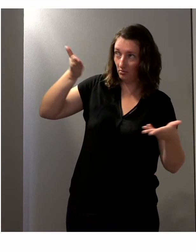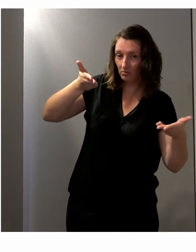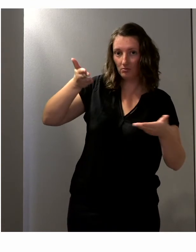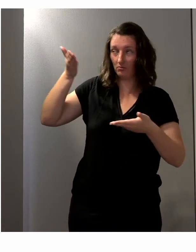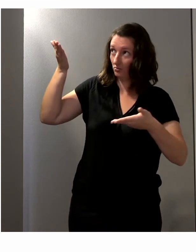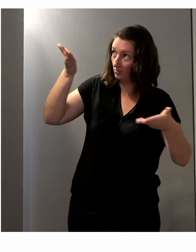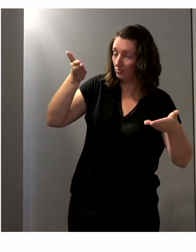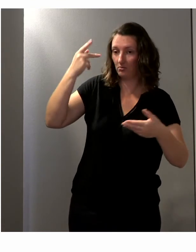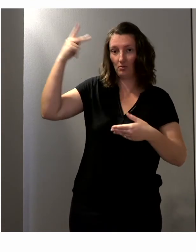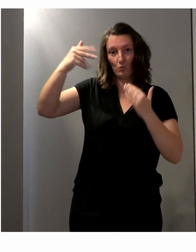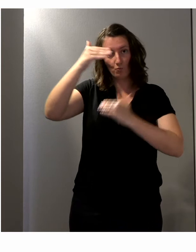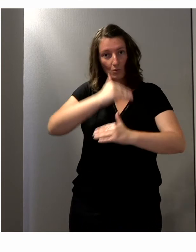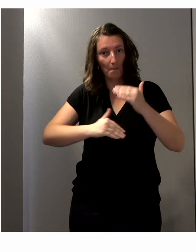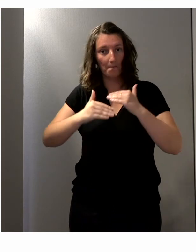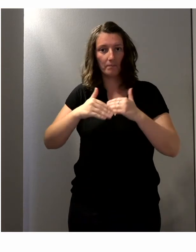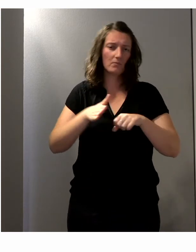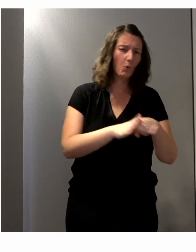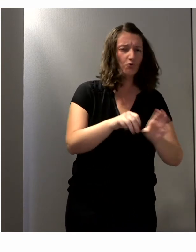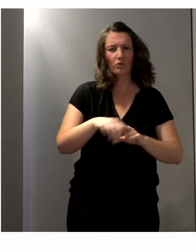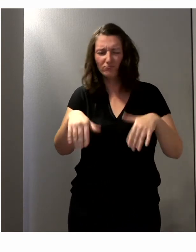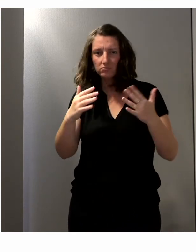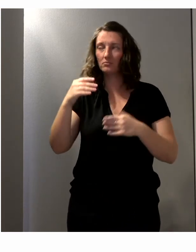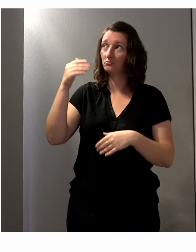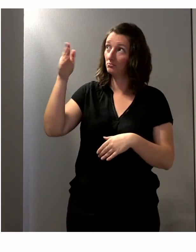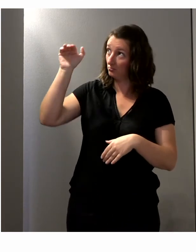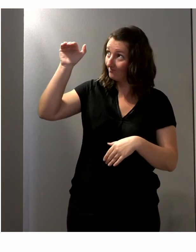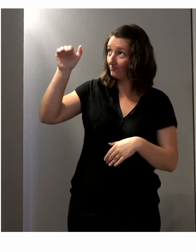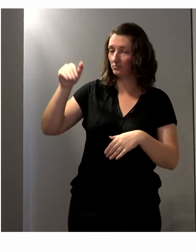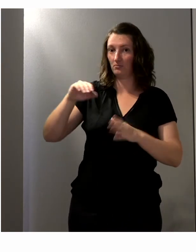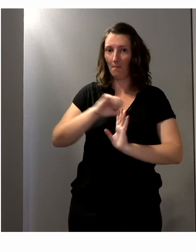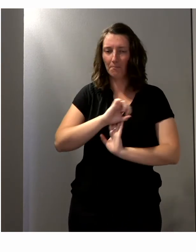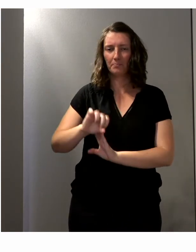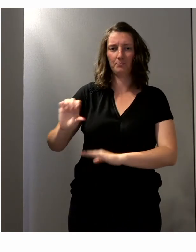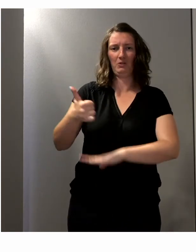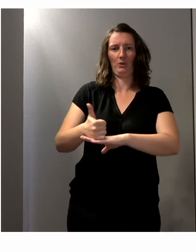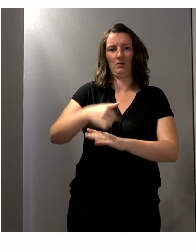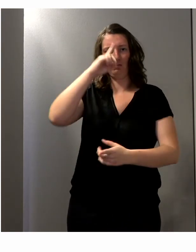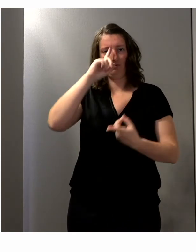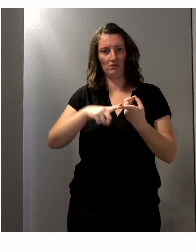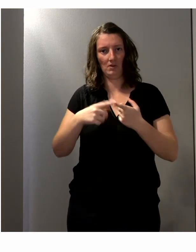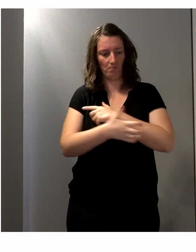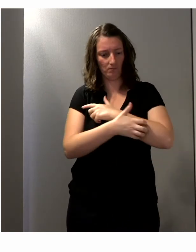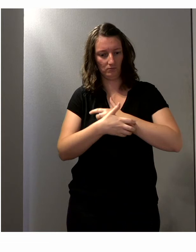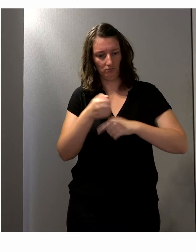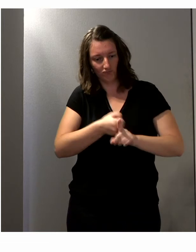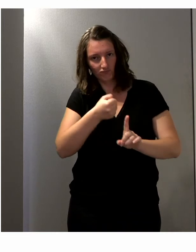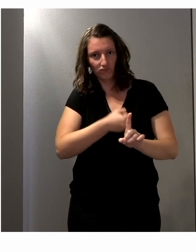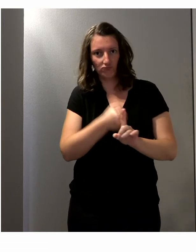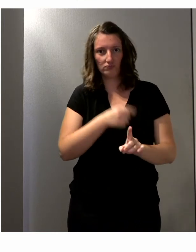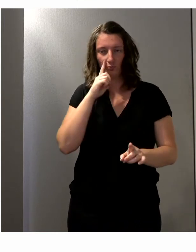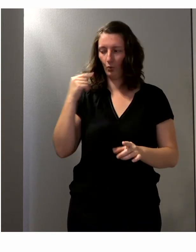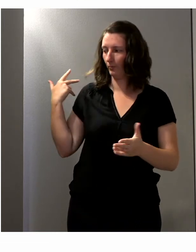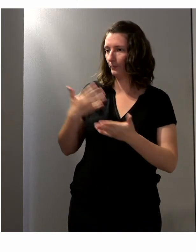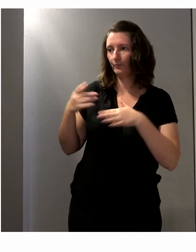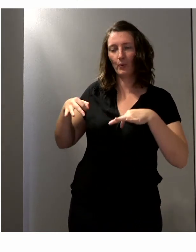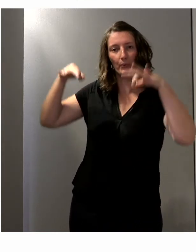finalement intégrer dans leur programme la reprise de la lutte contre la pauvreté, puisqu'elle est restée en panne depuis un certain temps.